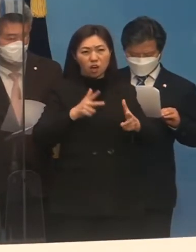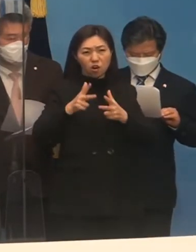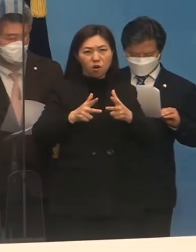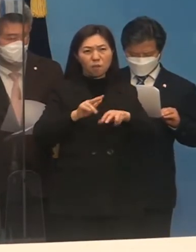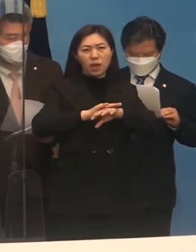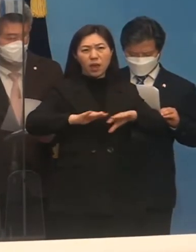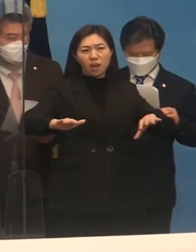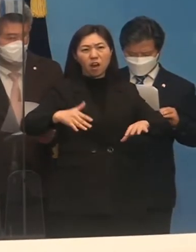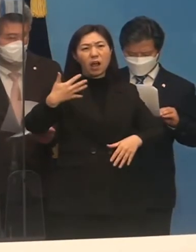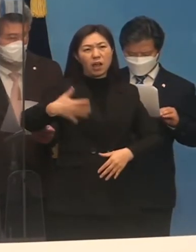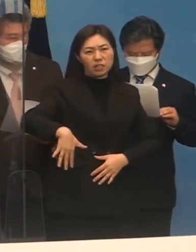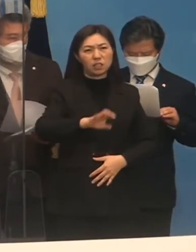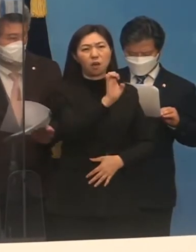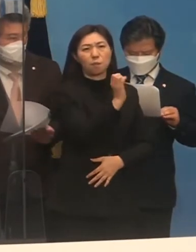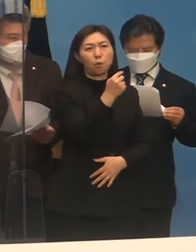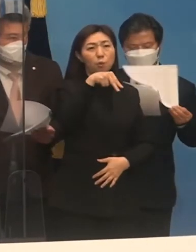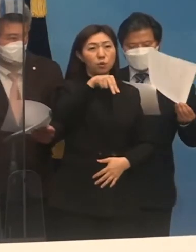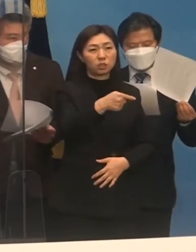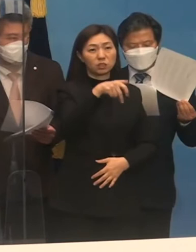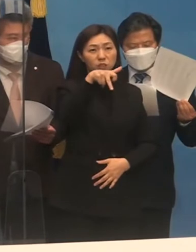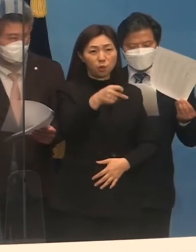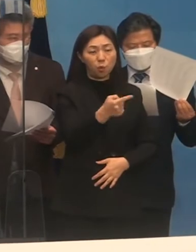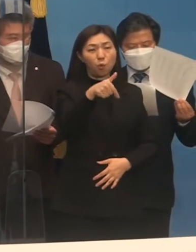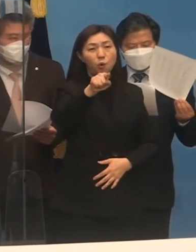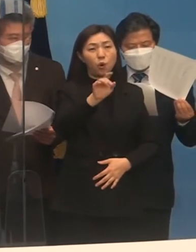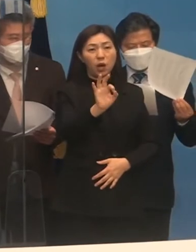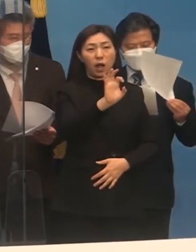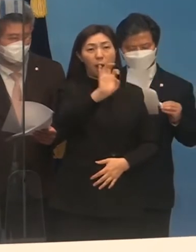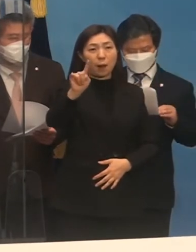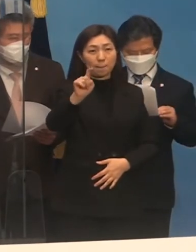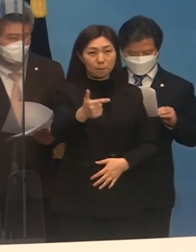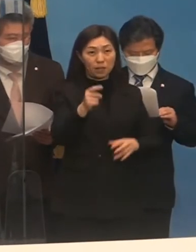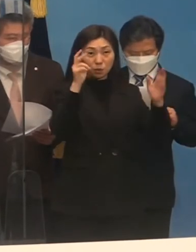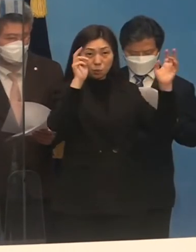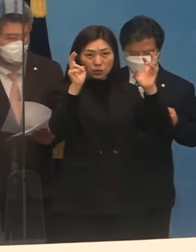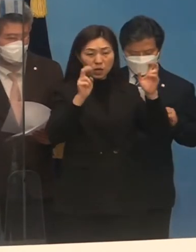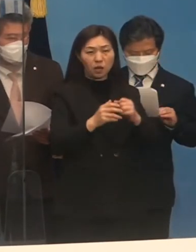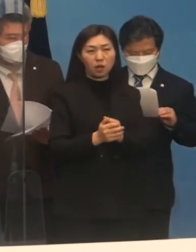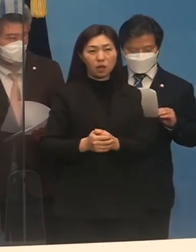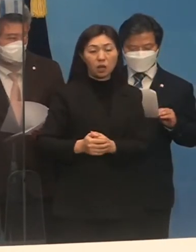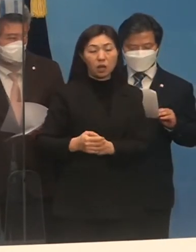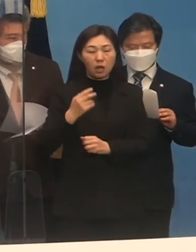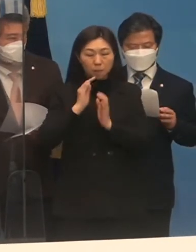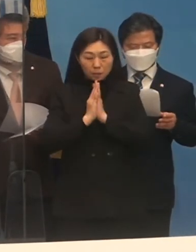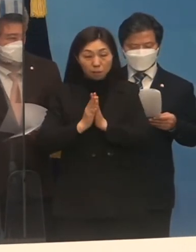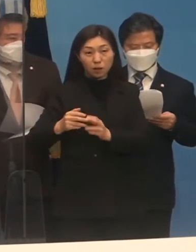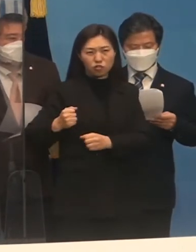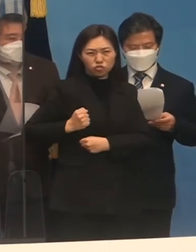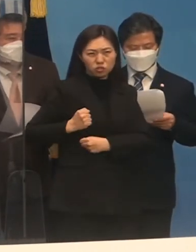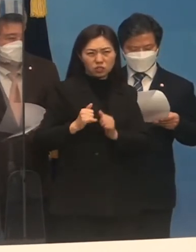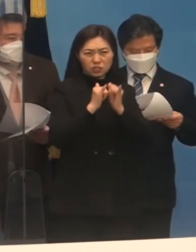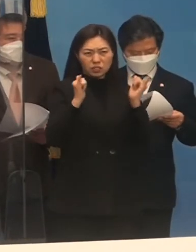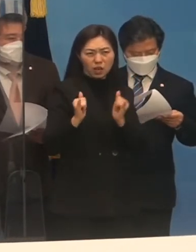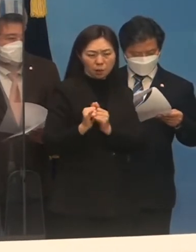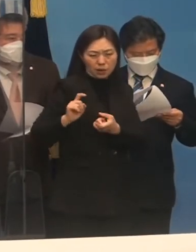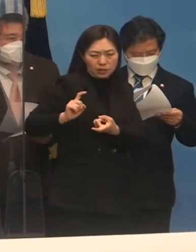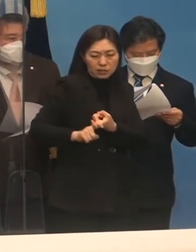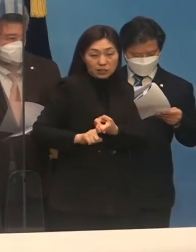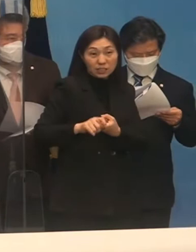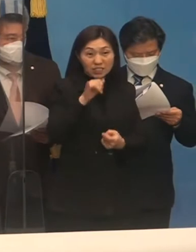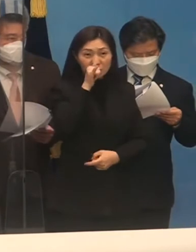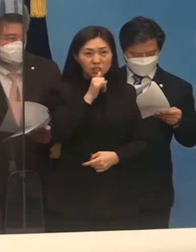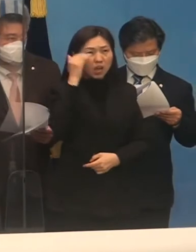못한 포스코 강판, 군부와 밀접한 사회적 관계를 맺고 있는 한국